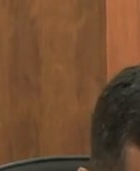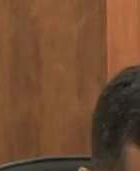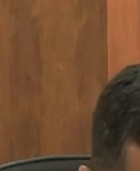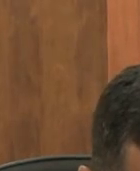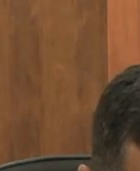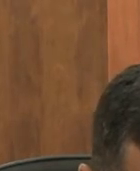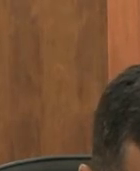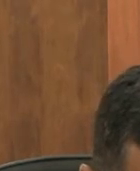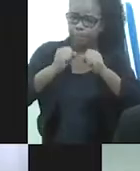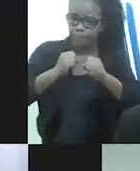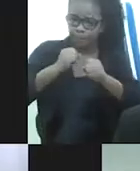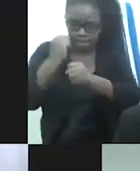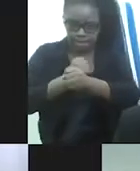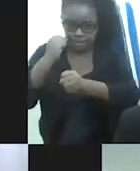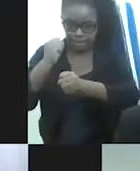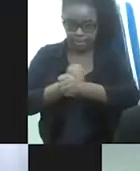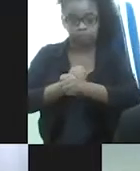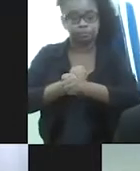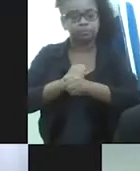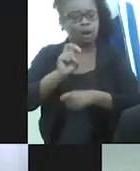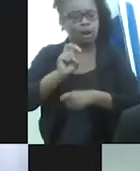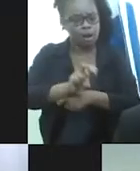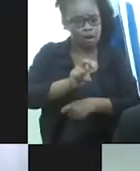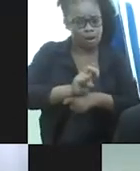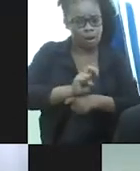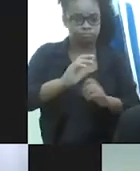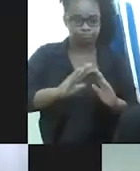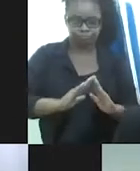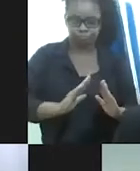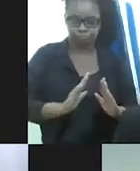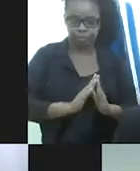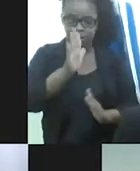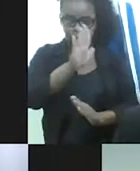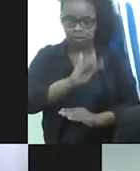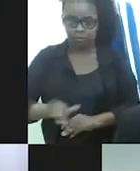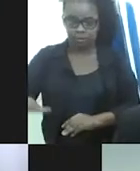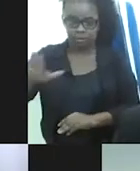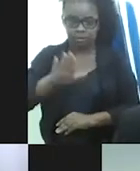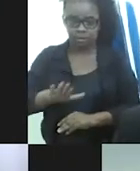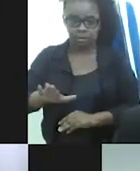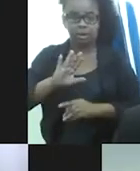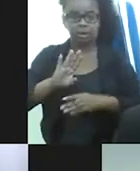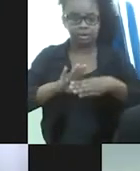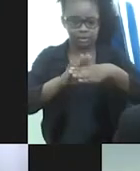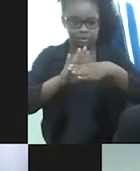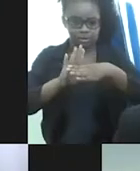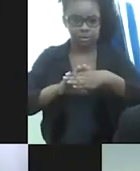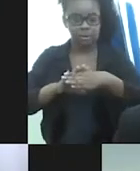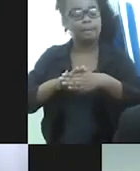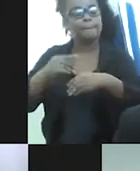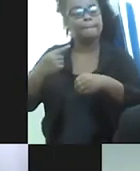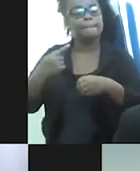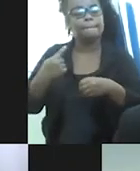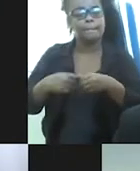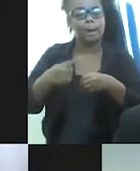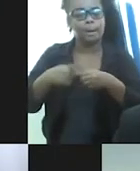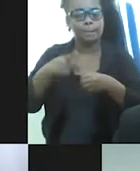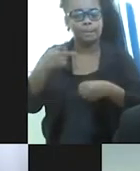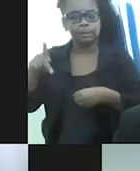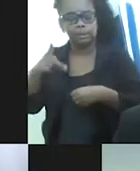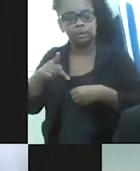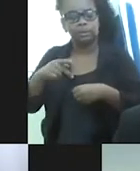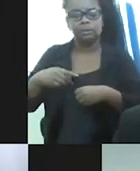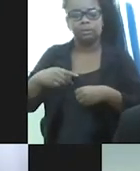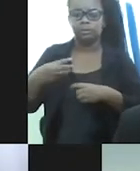da creche Centro de Atendimento à Infância Caxiense do Pantanal, no segundo distrito desse